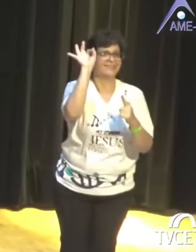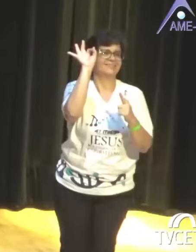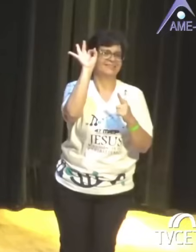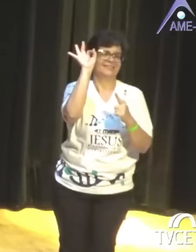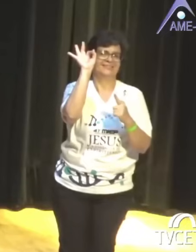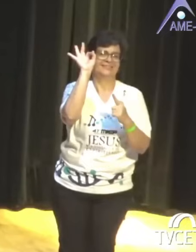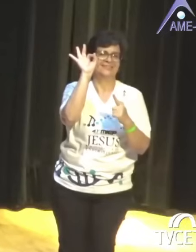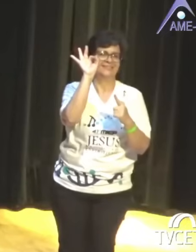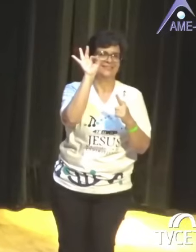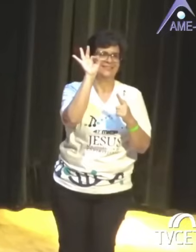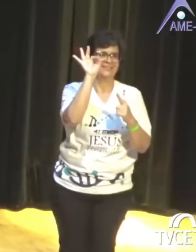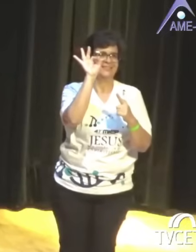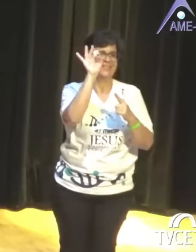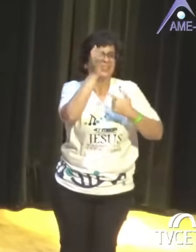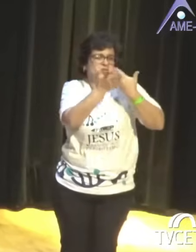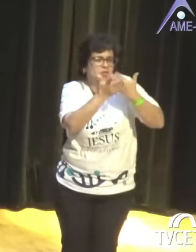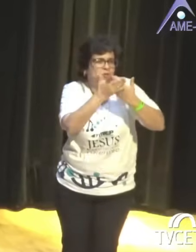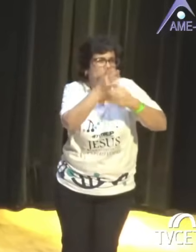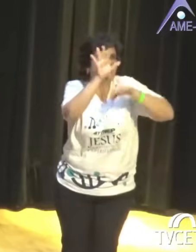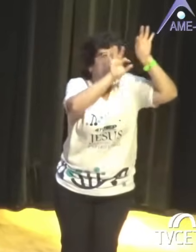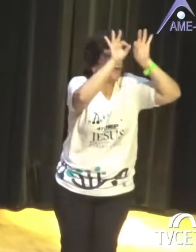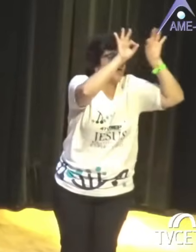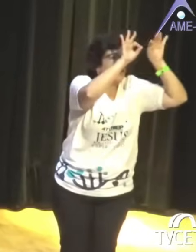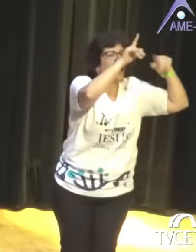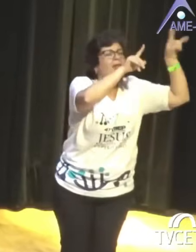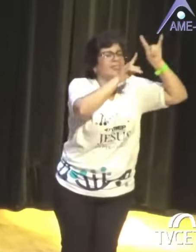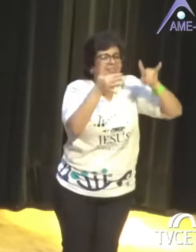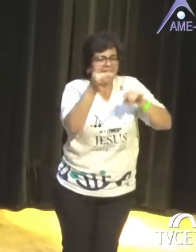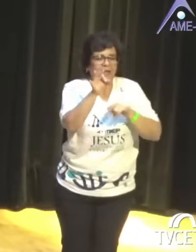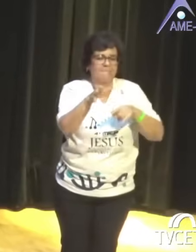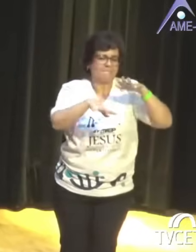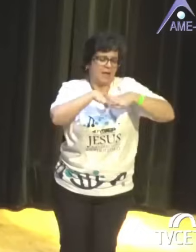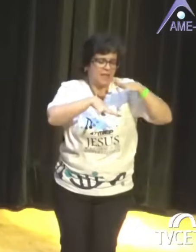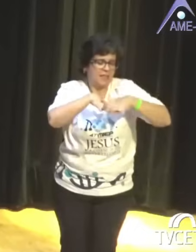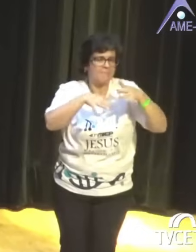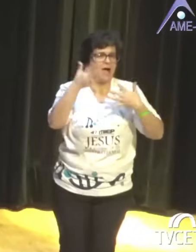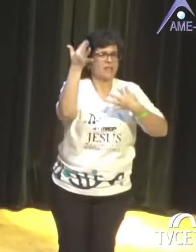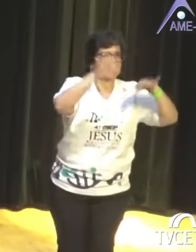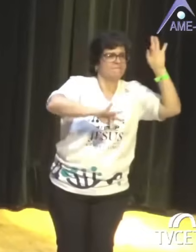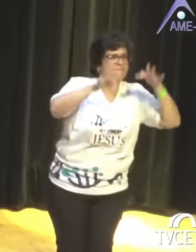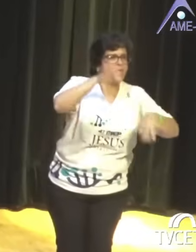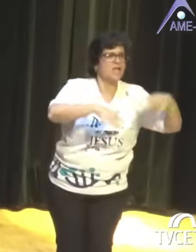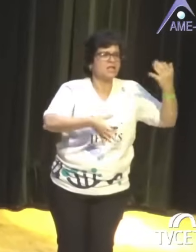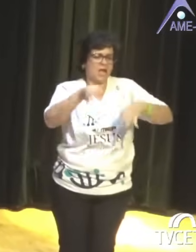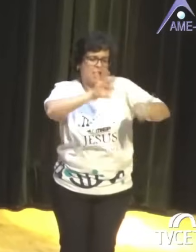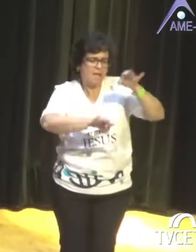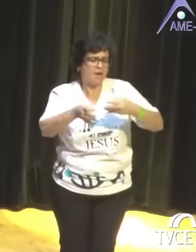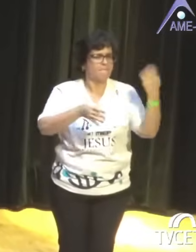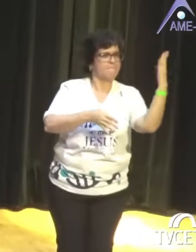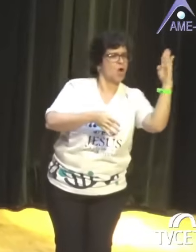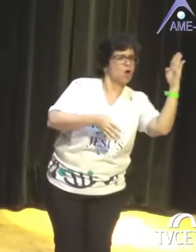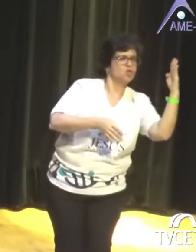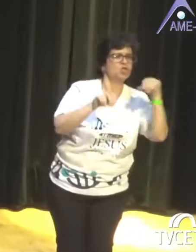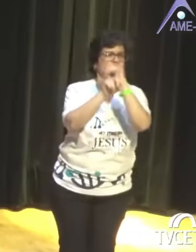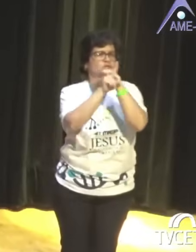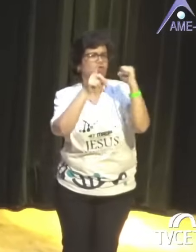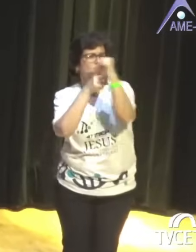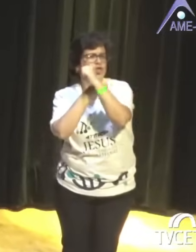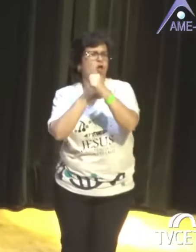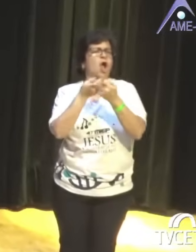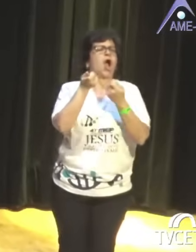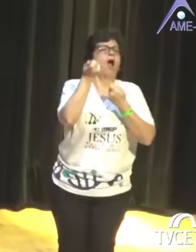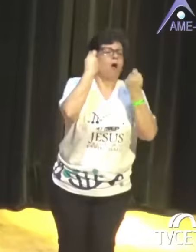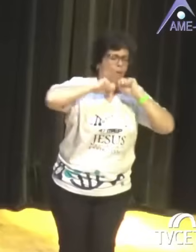10 em astronomia é 10 então ele sabe matemática física química biologia sociologia